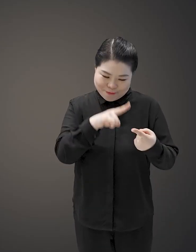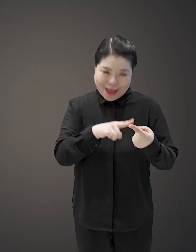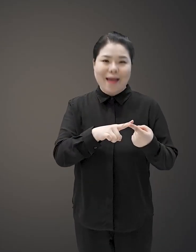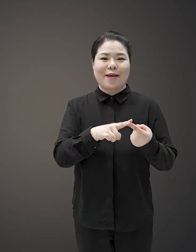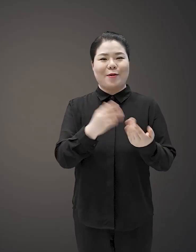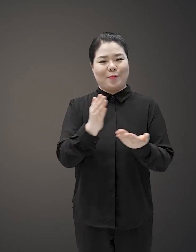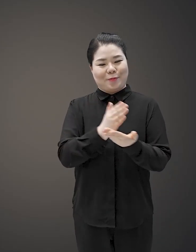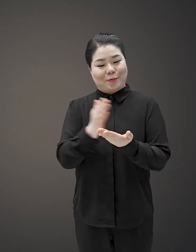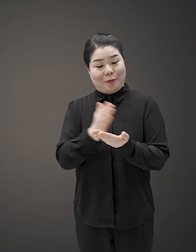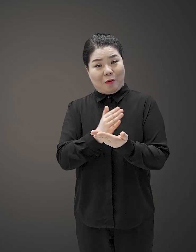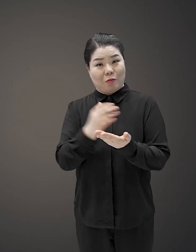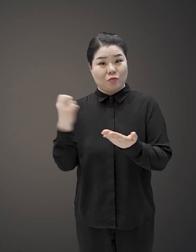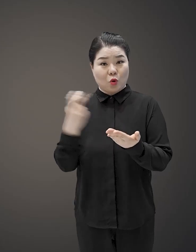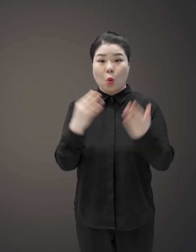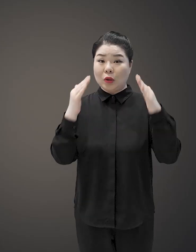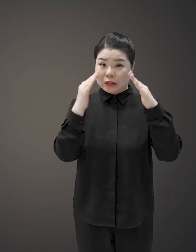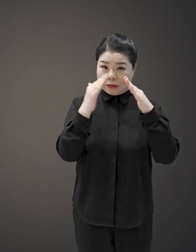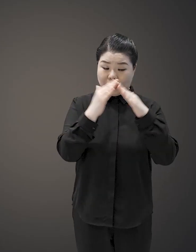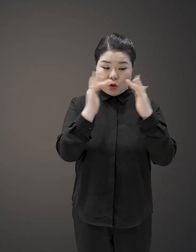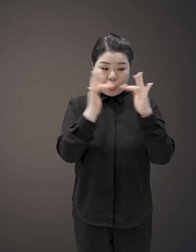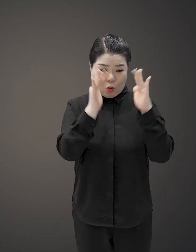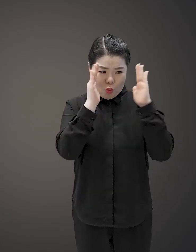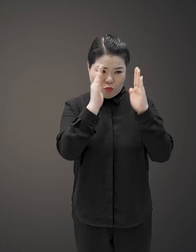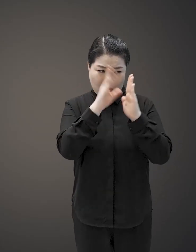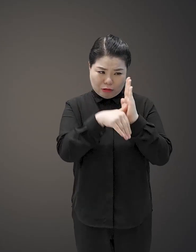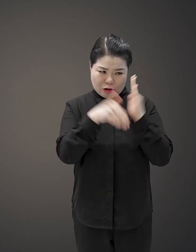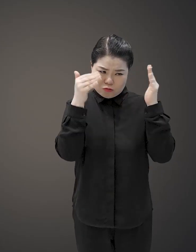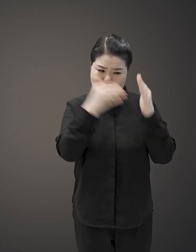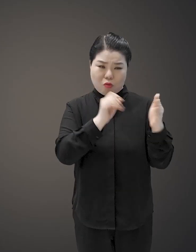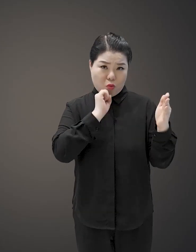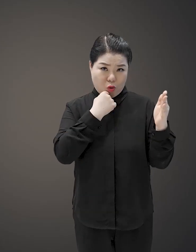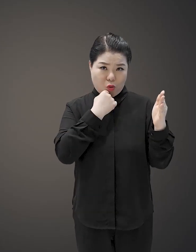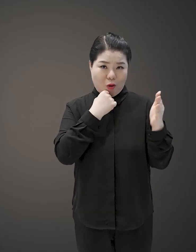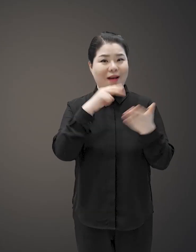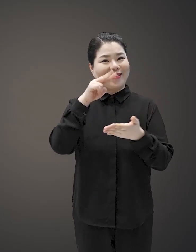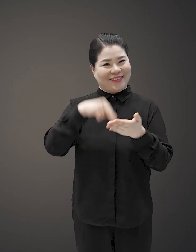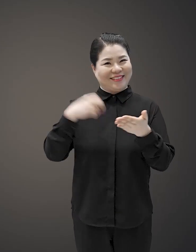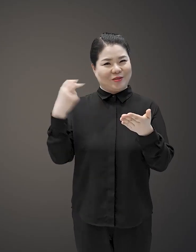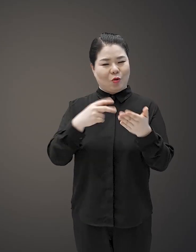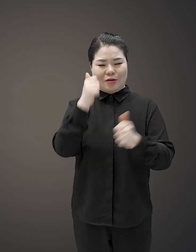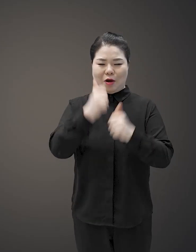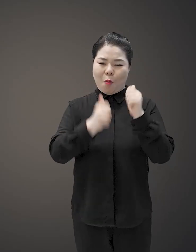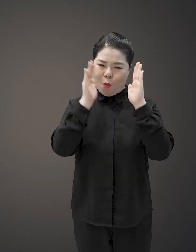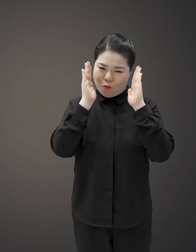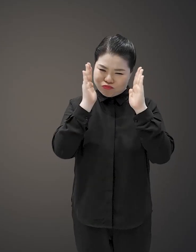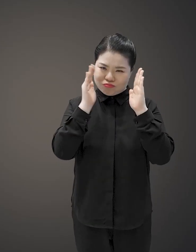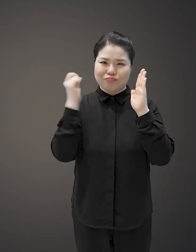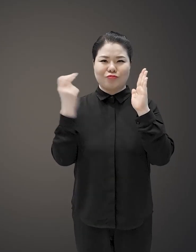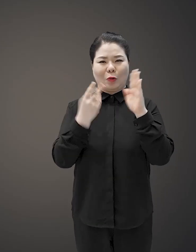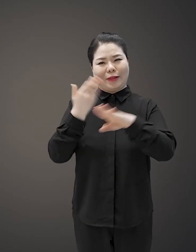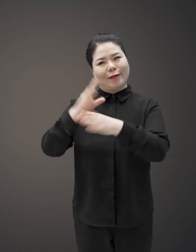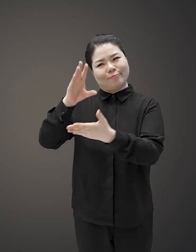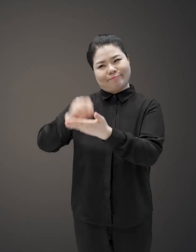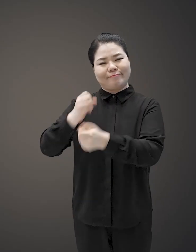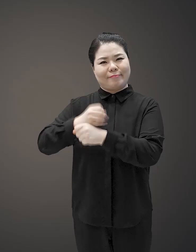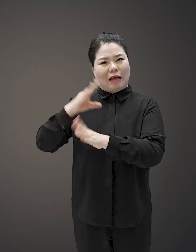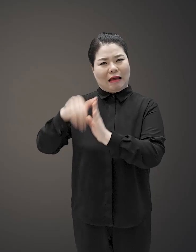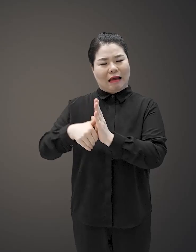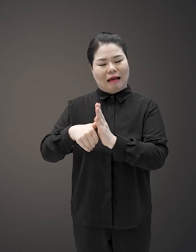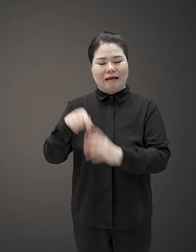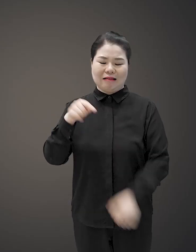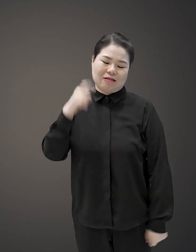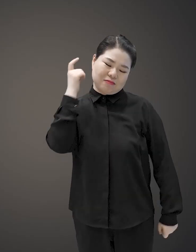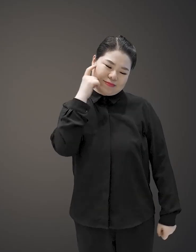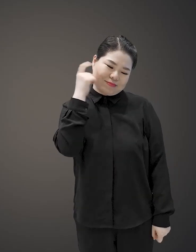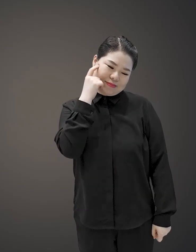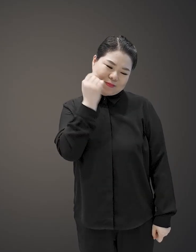읽었고, 또 집에서 온라인 수업할 때 집중이 안 되면 조금 읽기도 하고, 시험 공부하거나 다른 숙제할 때도 이거 왜